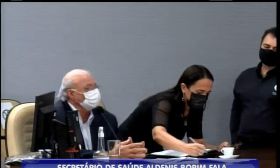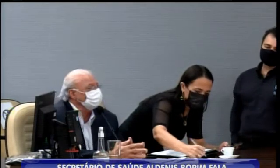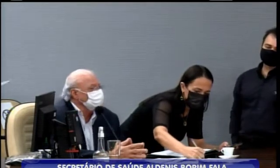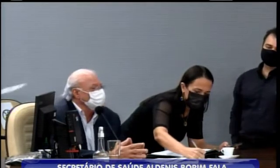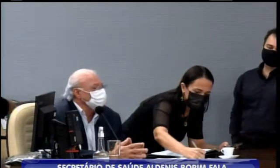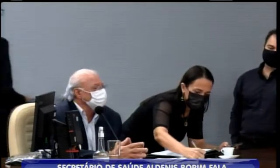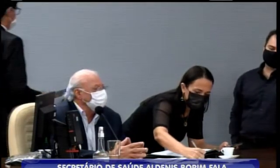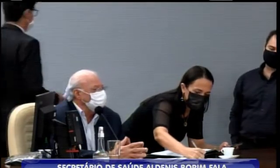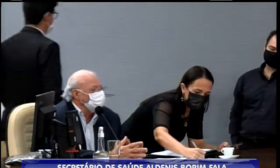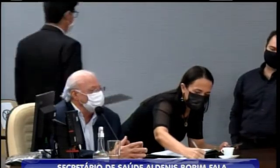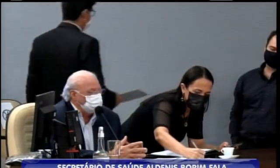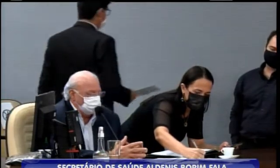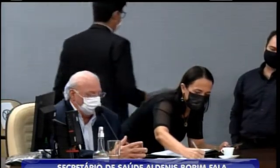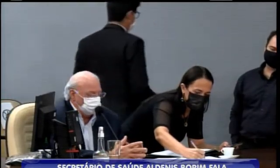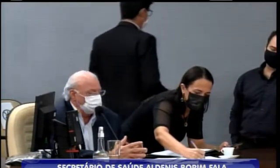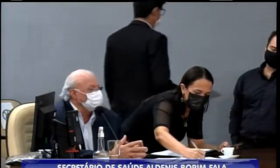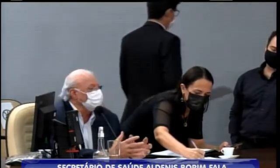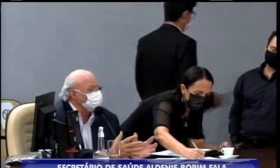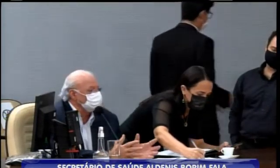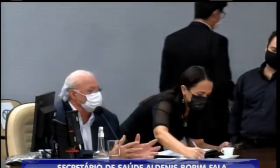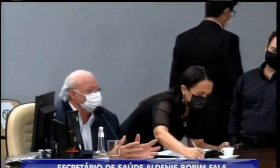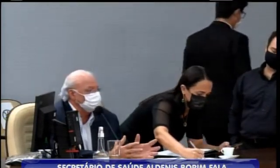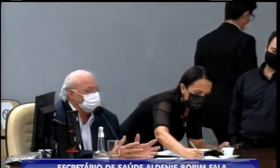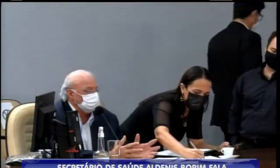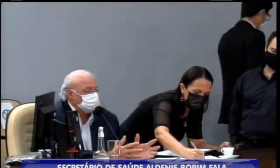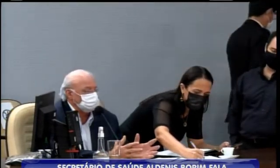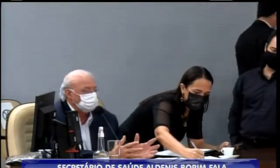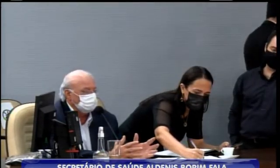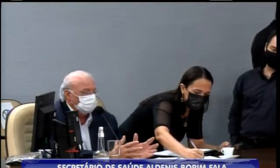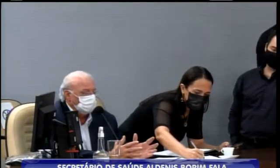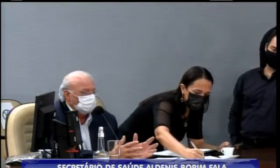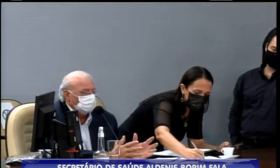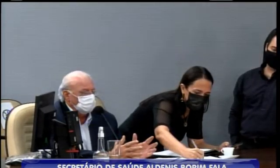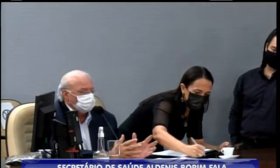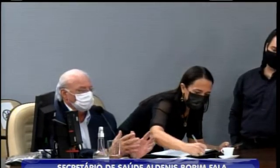Na realidade, nós planejamos o seguinte: